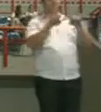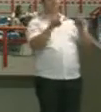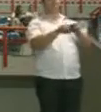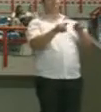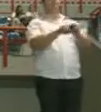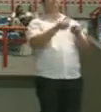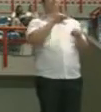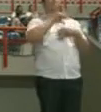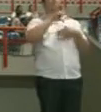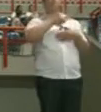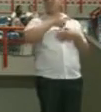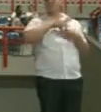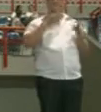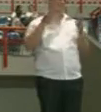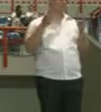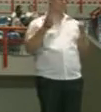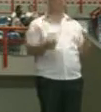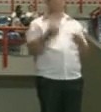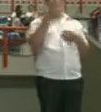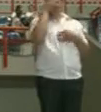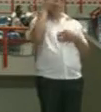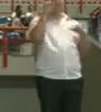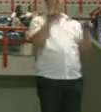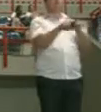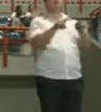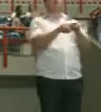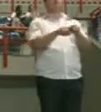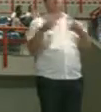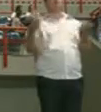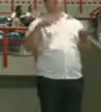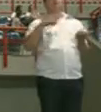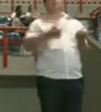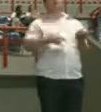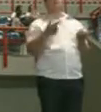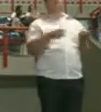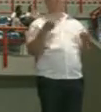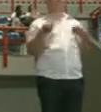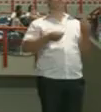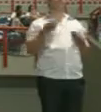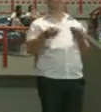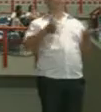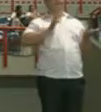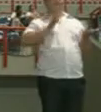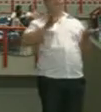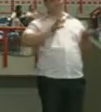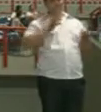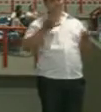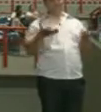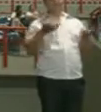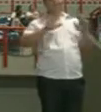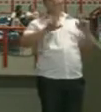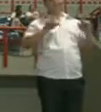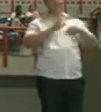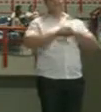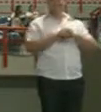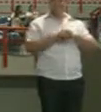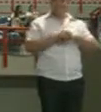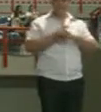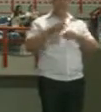levado milhares de pessoas, tá? Que não têm condições sociais. Meus amores, após